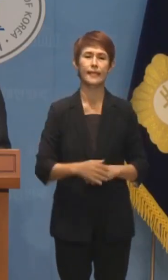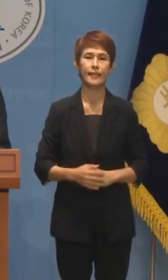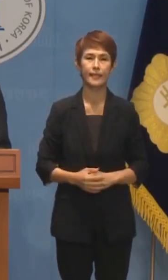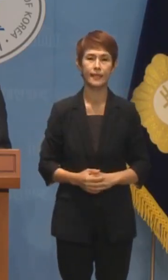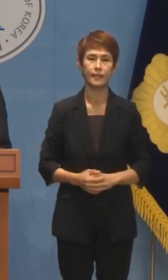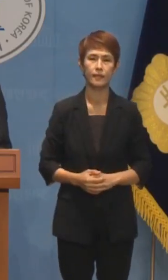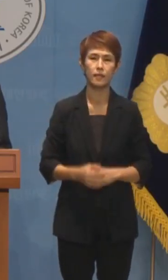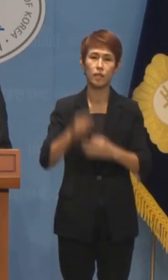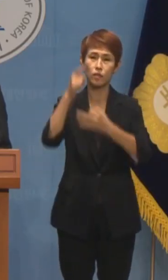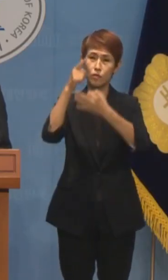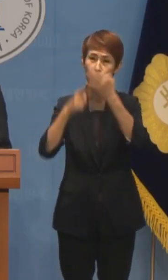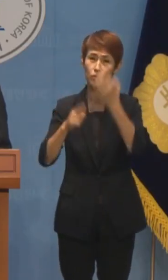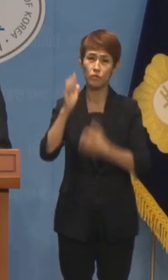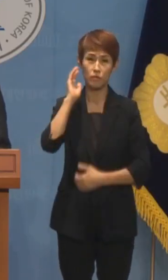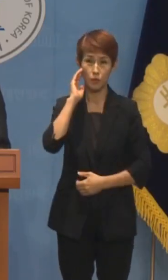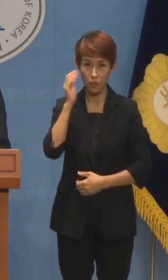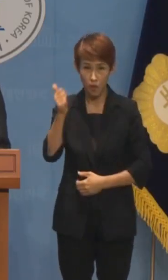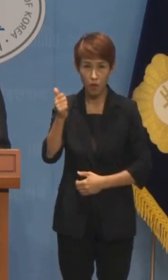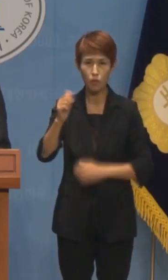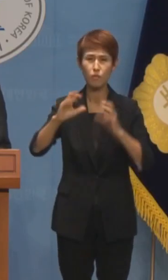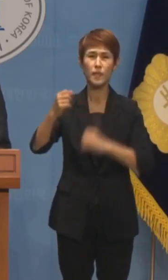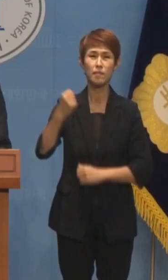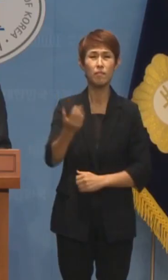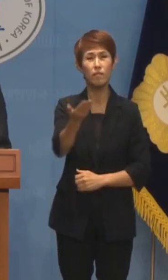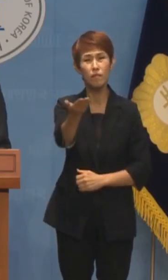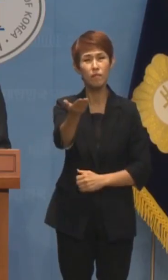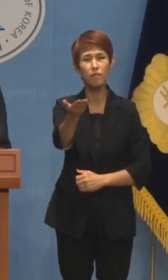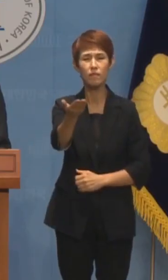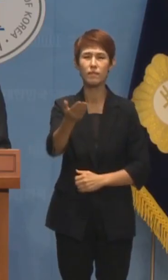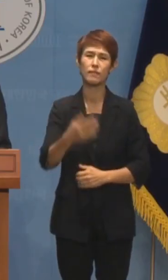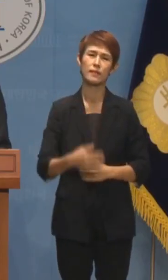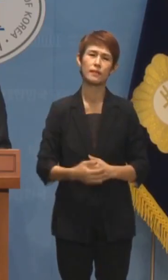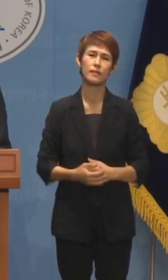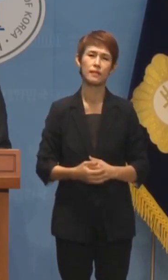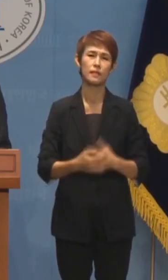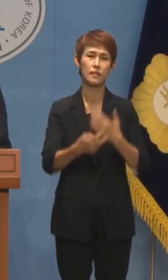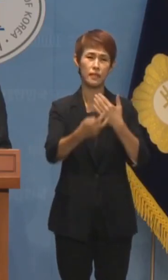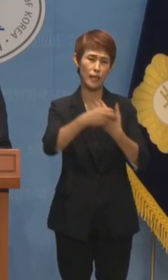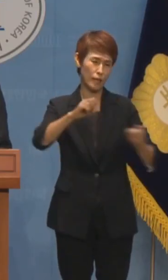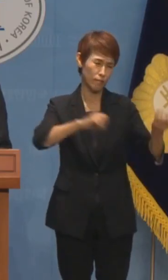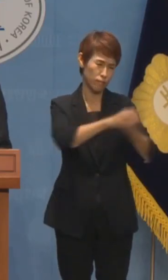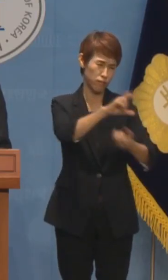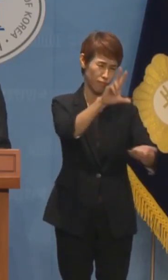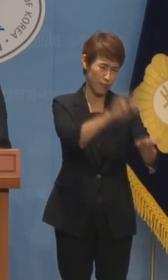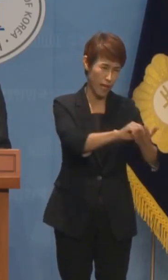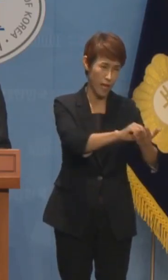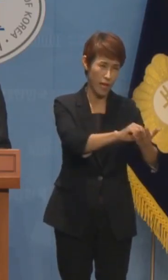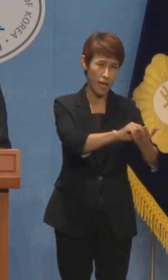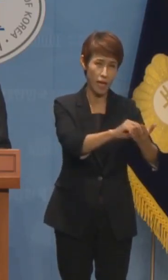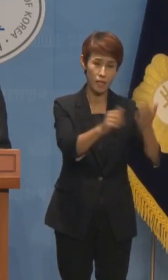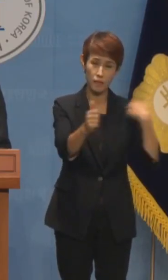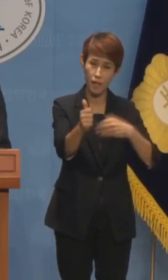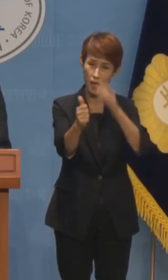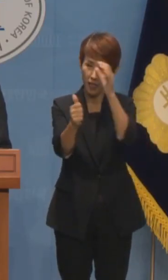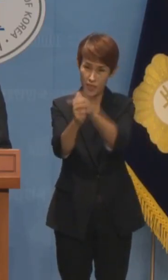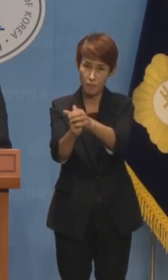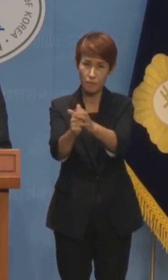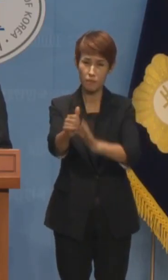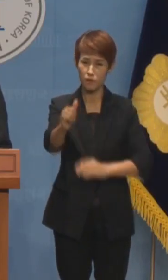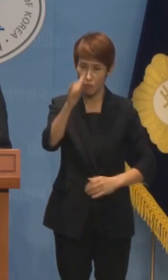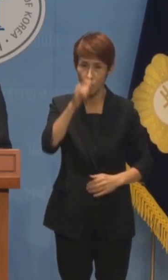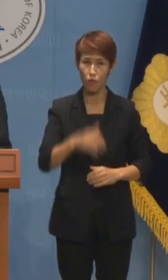윤석열 대통령과 국민의힘은 의료체계 붕괴의 책임이 본인들에게 있음을